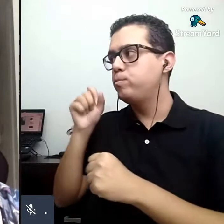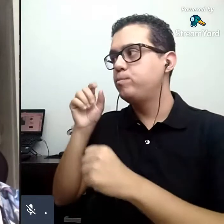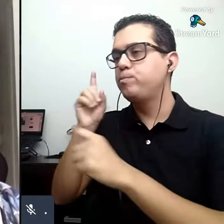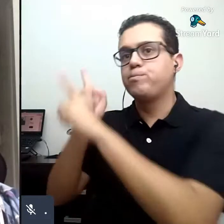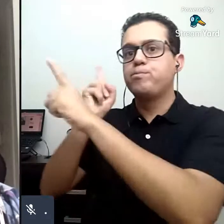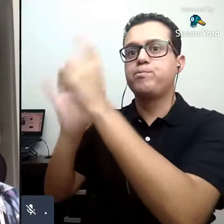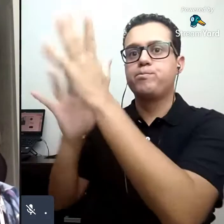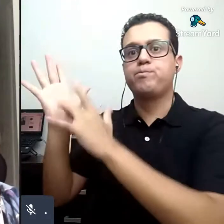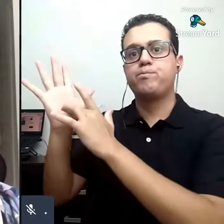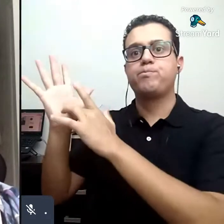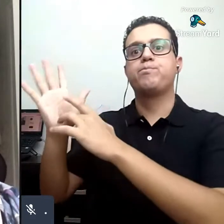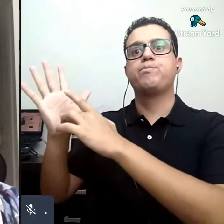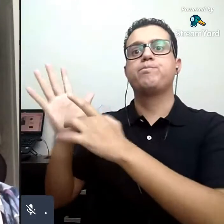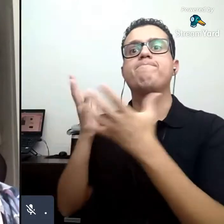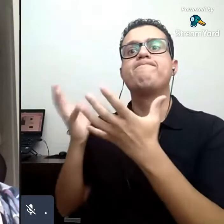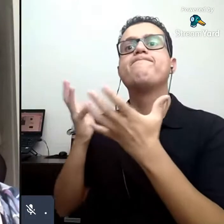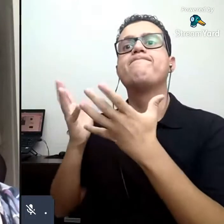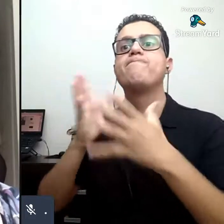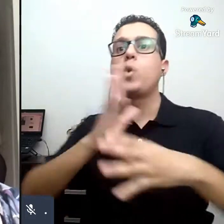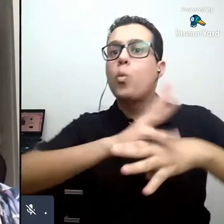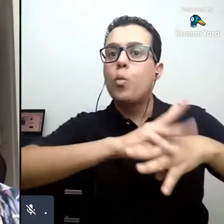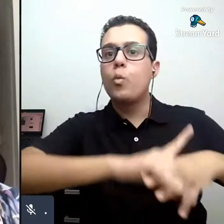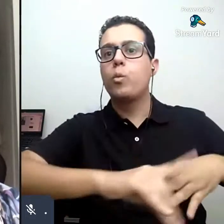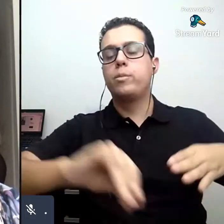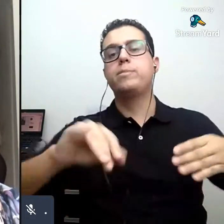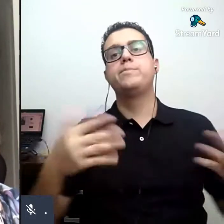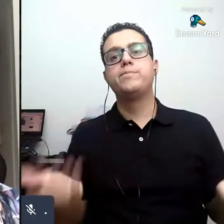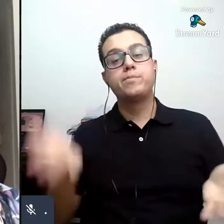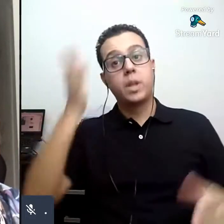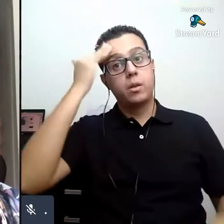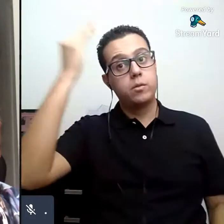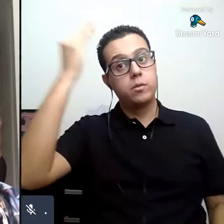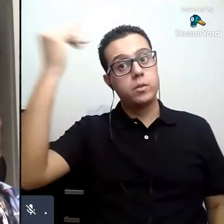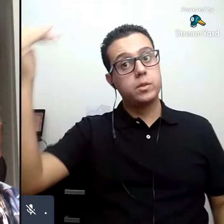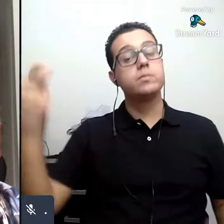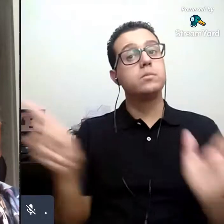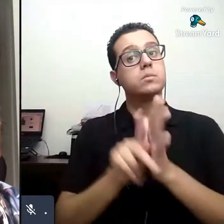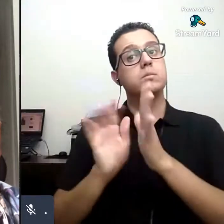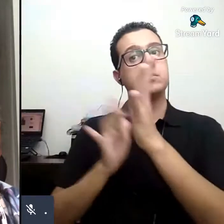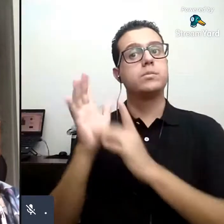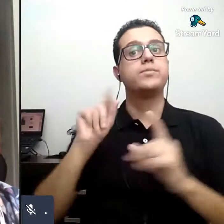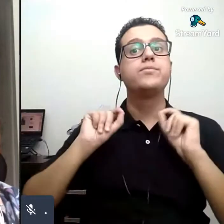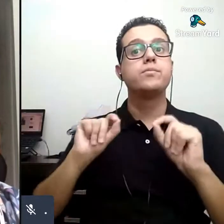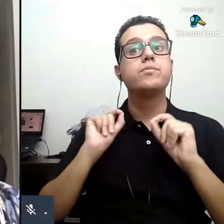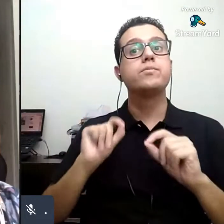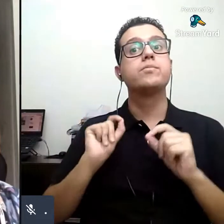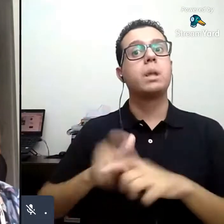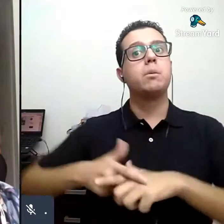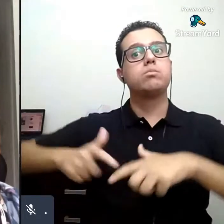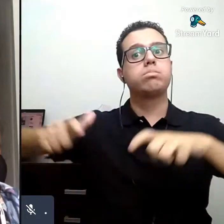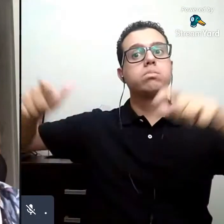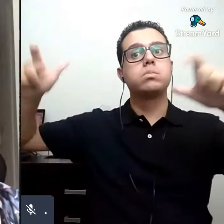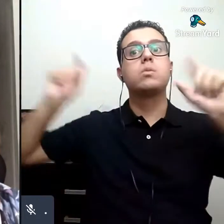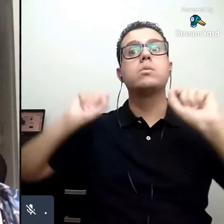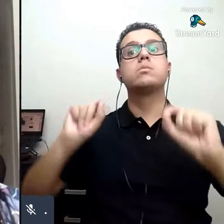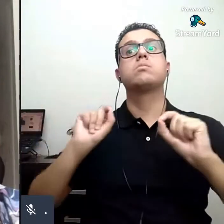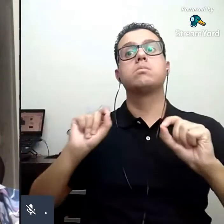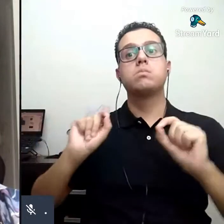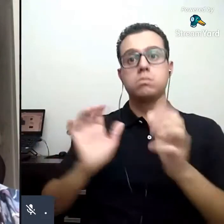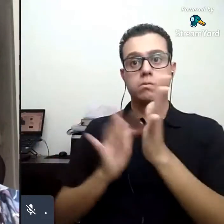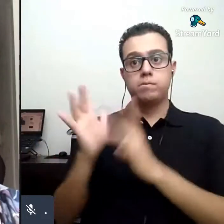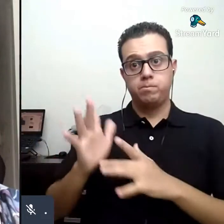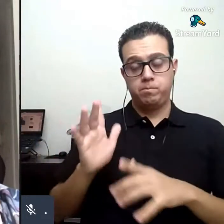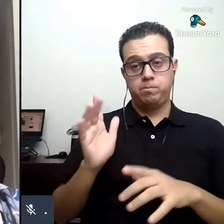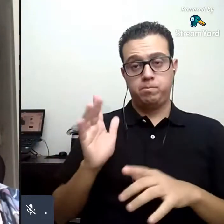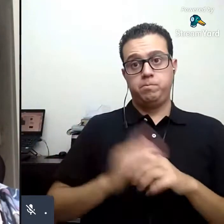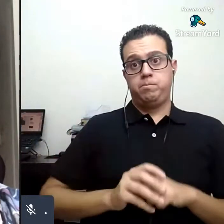Então a fama de Jesus, que é crescente aqui, a procura e a popularidade de